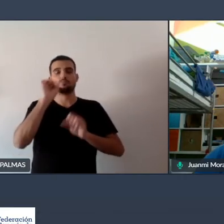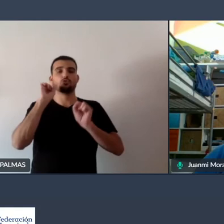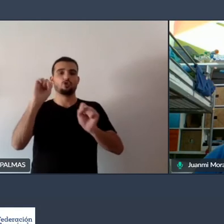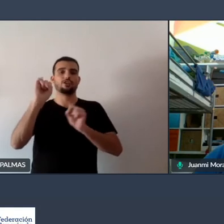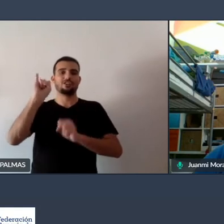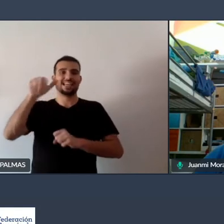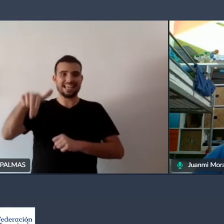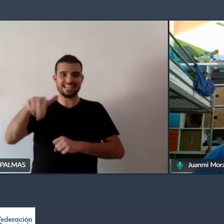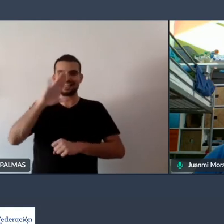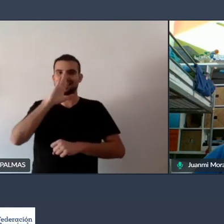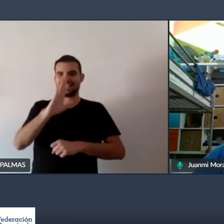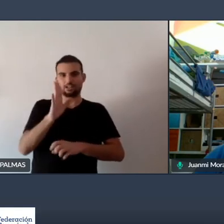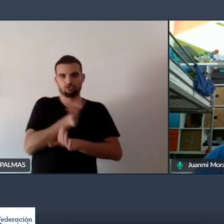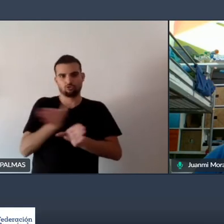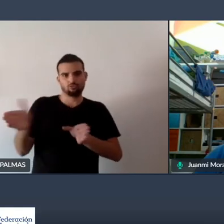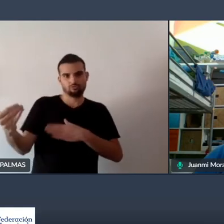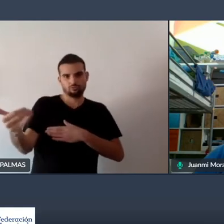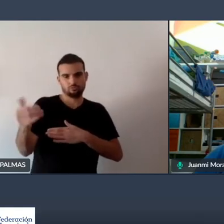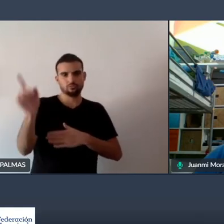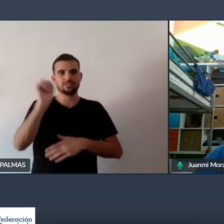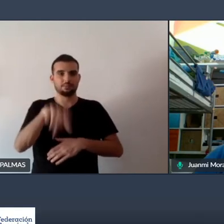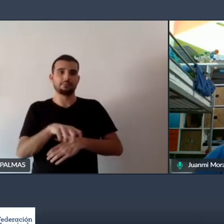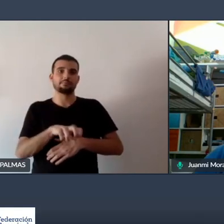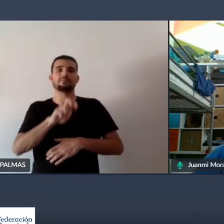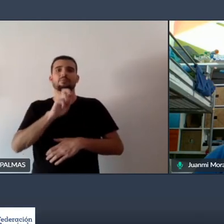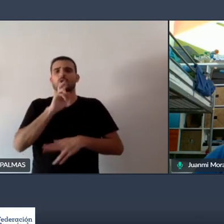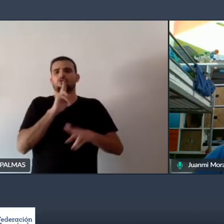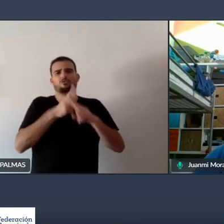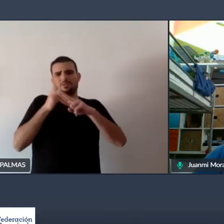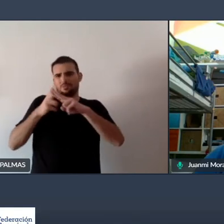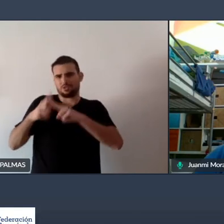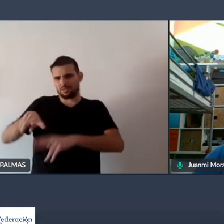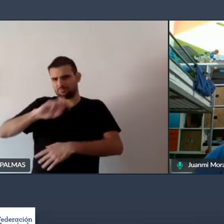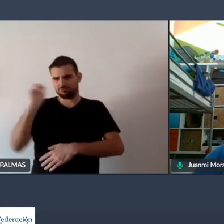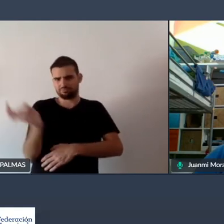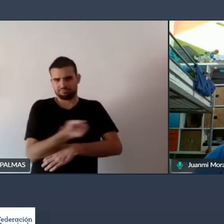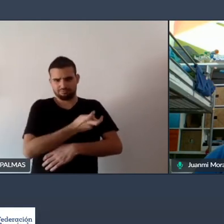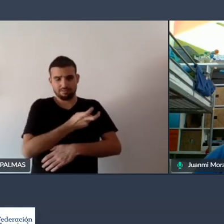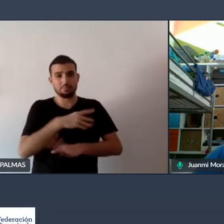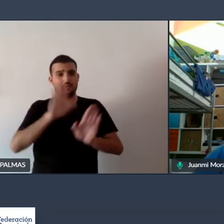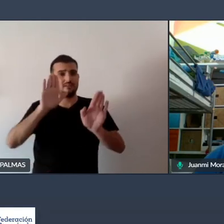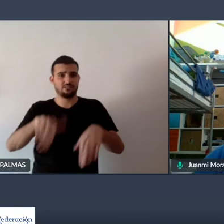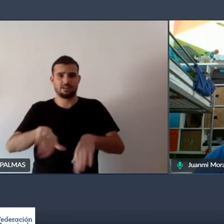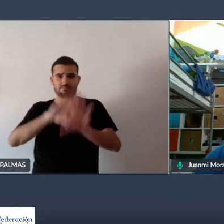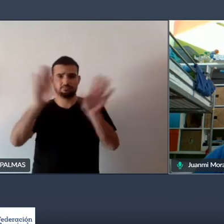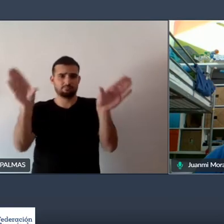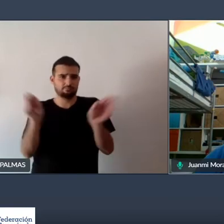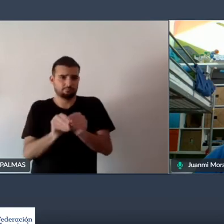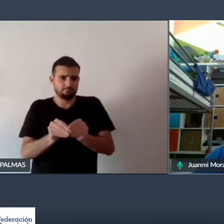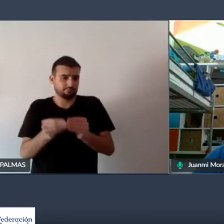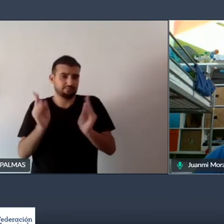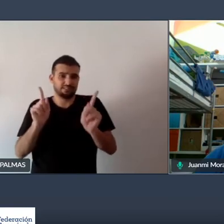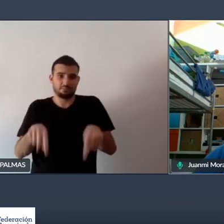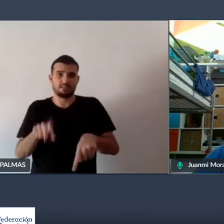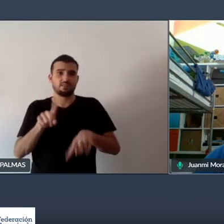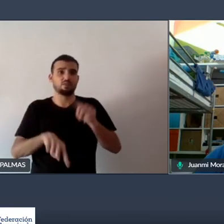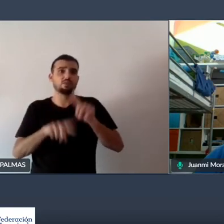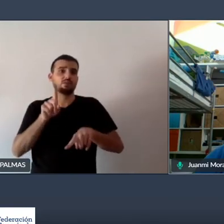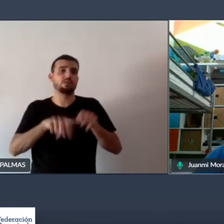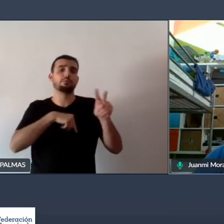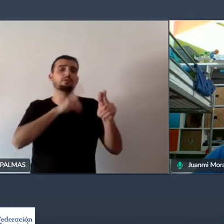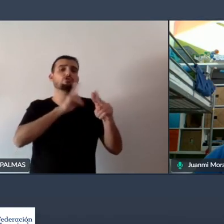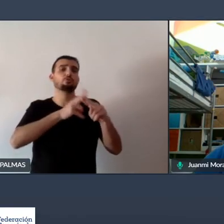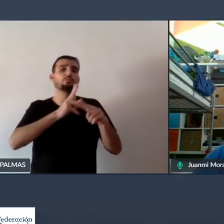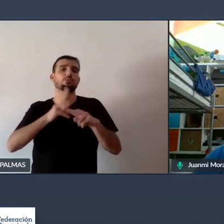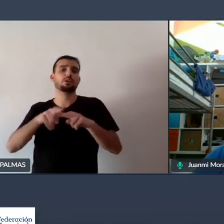directo llegando en transición tiene otra denominación. Pero bueno, al final es la nomenclatura, también tiene mucho que ver con